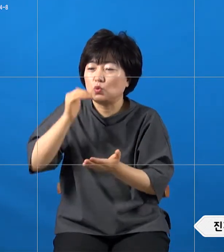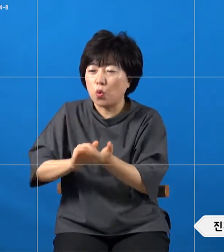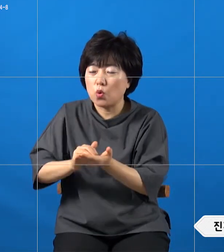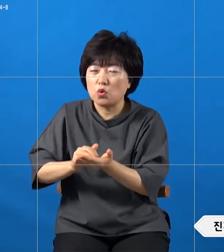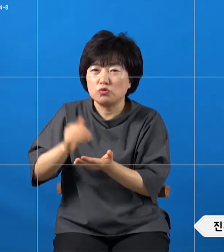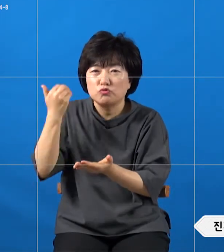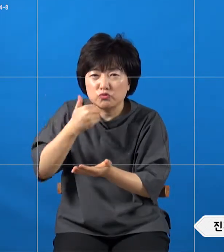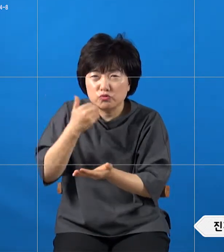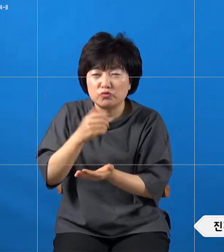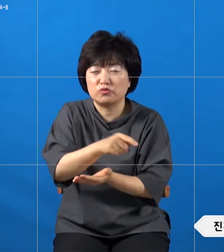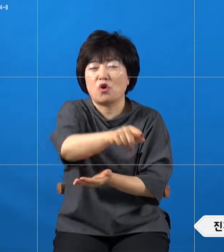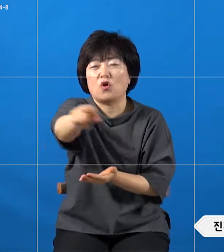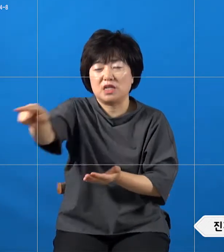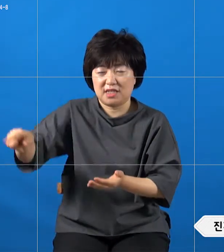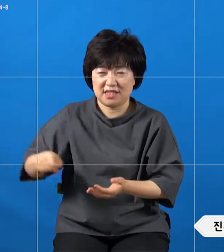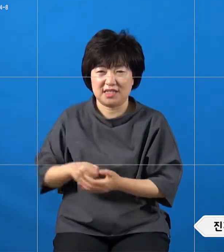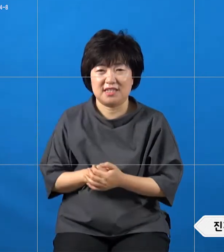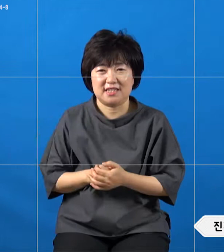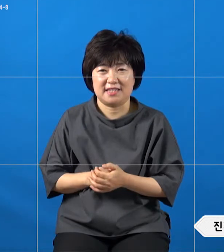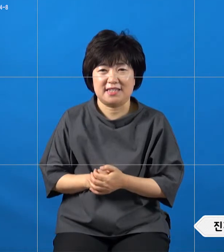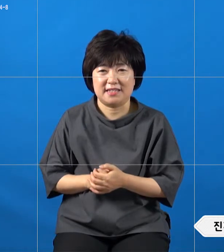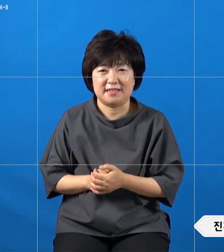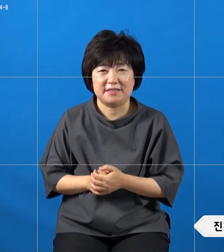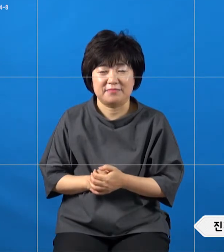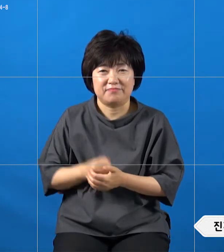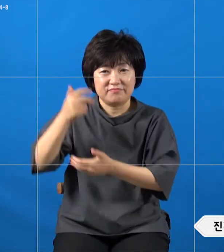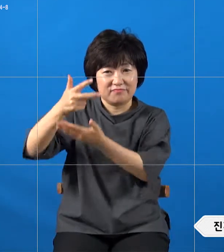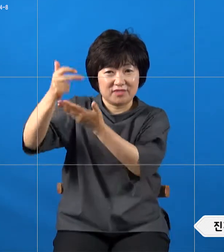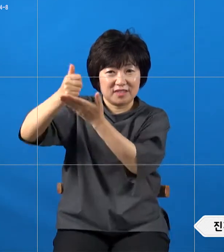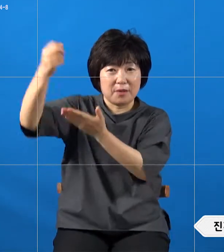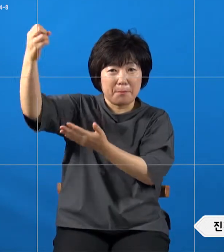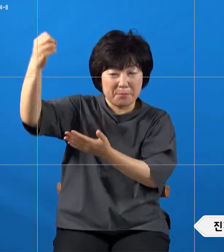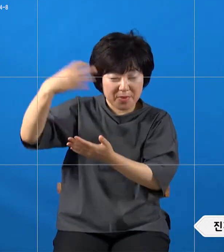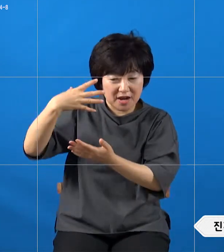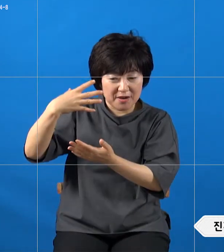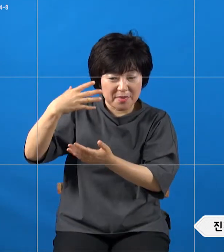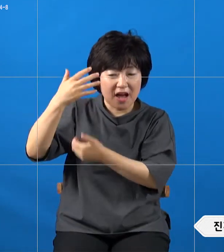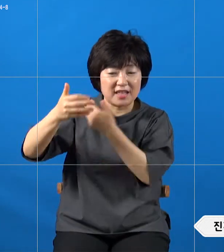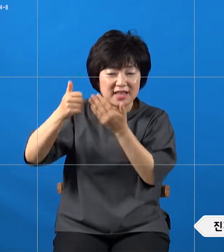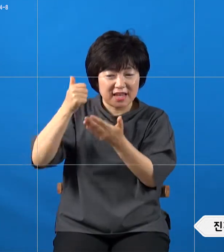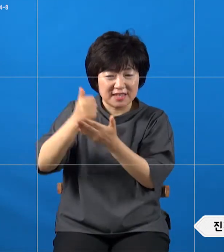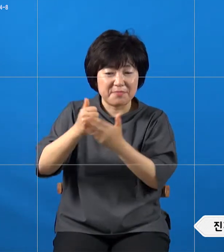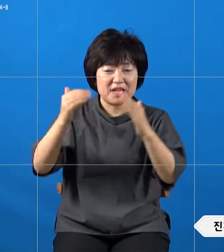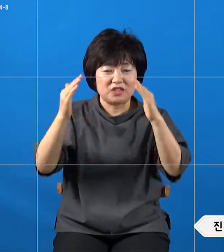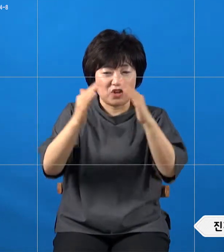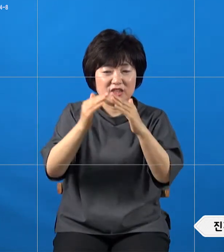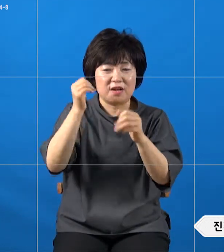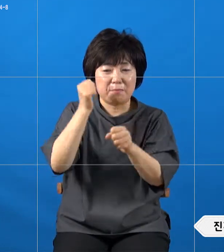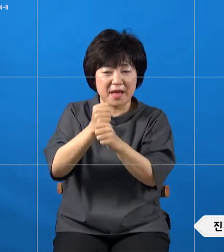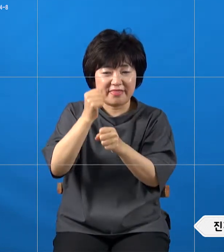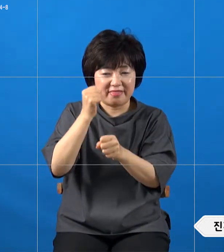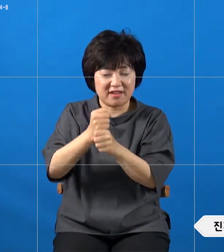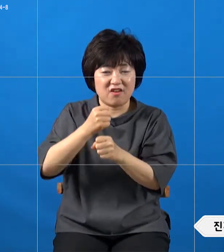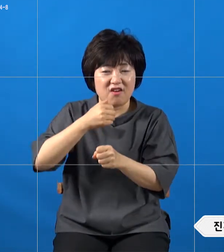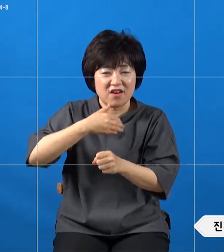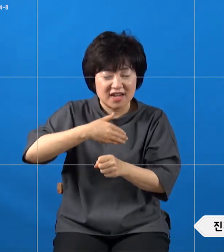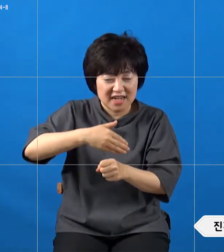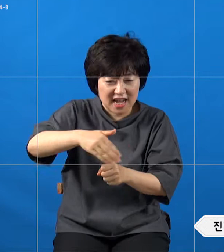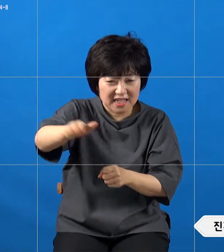너희들이다. 주님 우리 가운데 말씀하시며 하나님의 전을 만들어 가시고